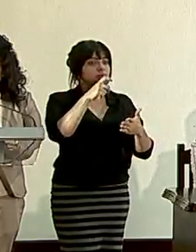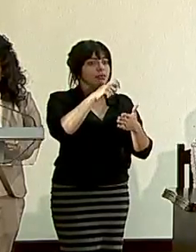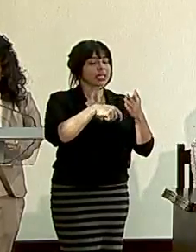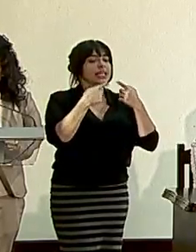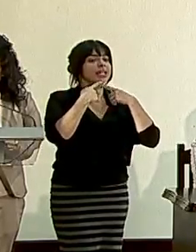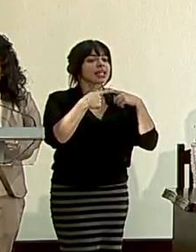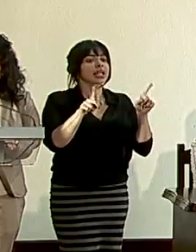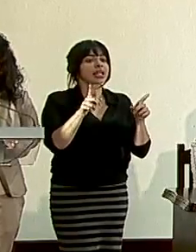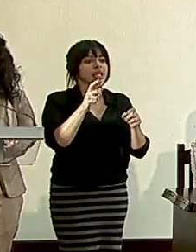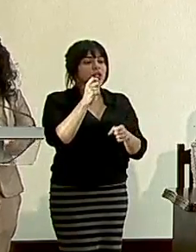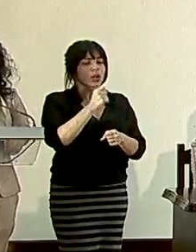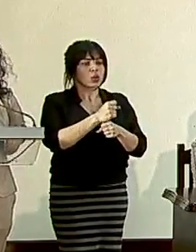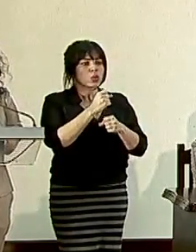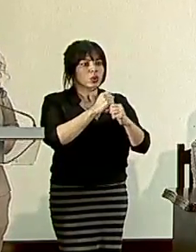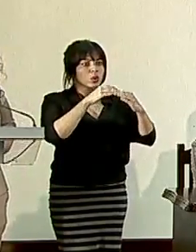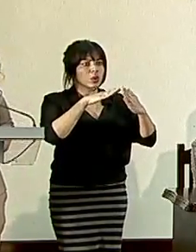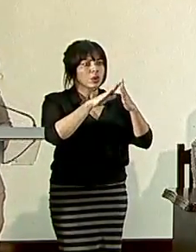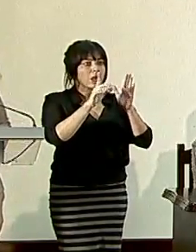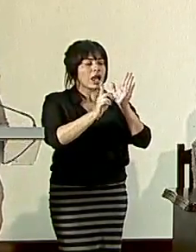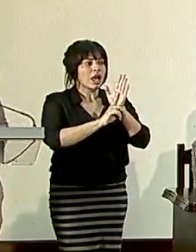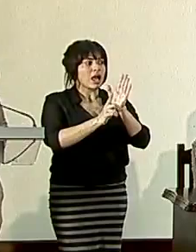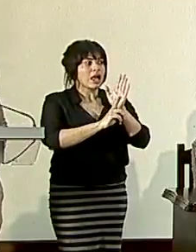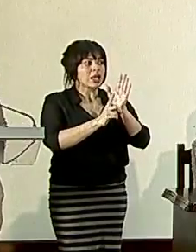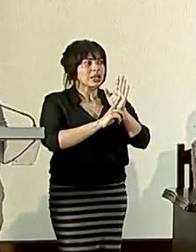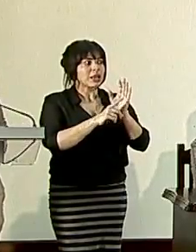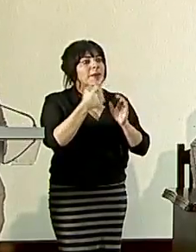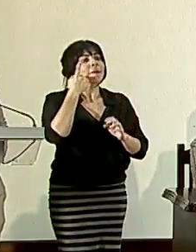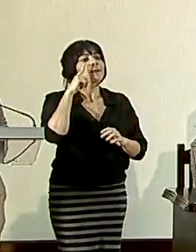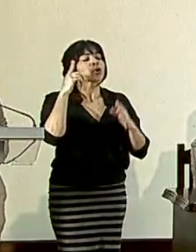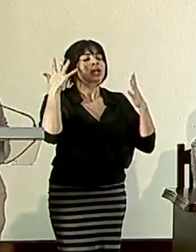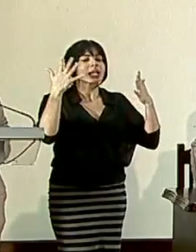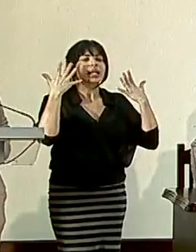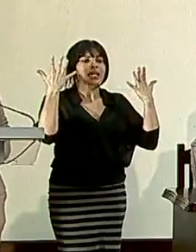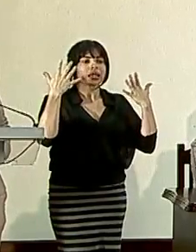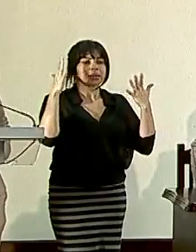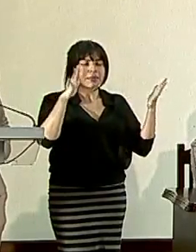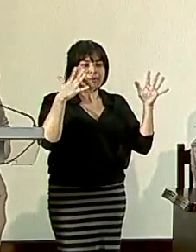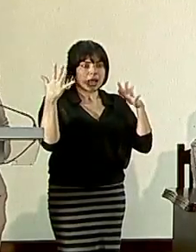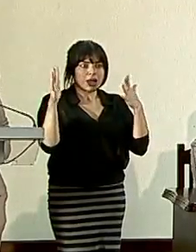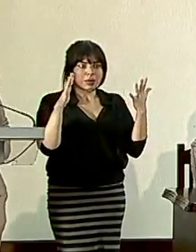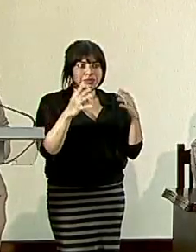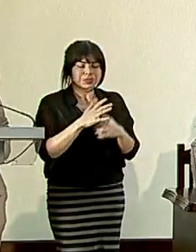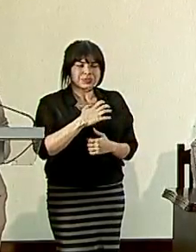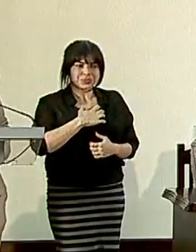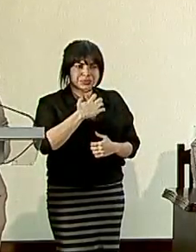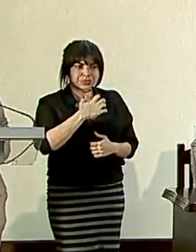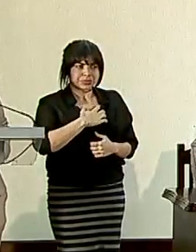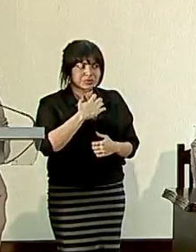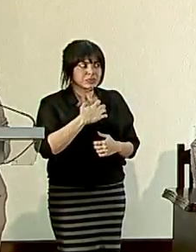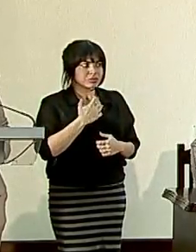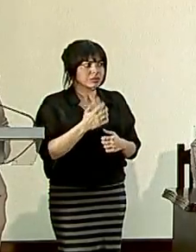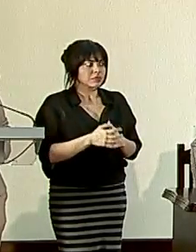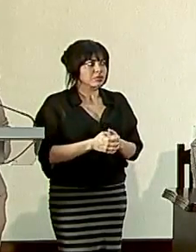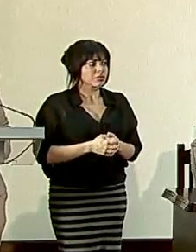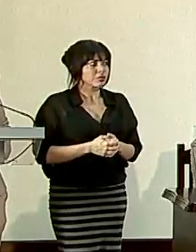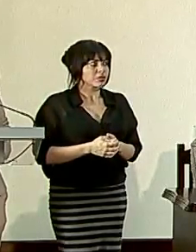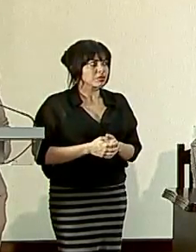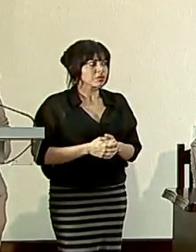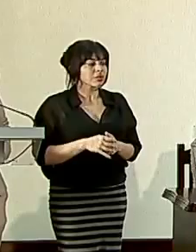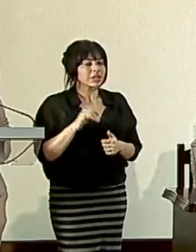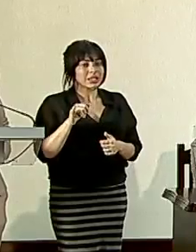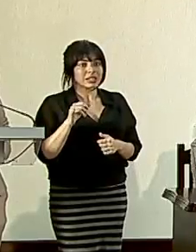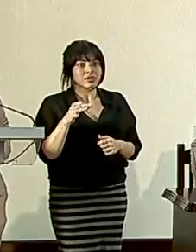decreto ejecutivo ante la alerta y la emergencia por el clima. La queja, hoy le traigo, vengo como acuseta de esa